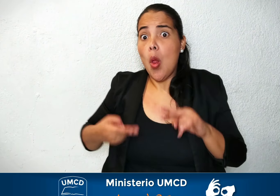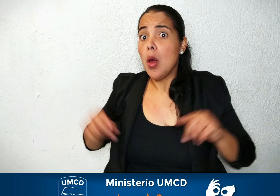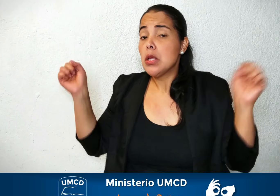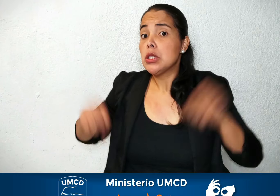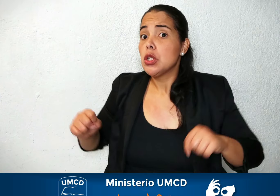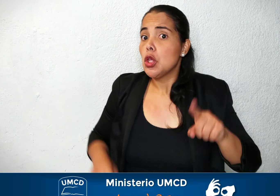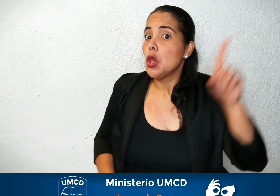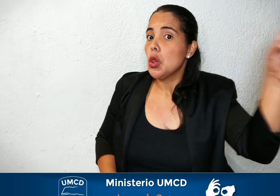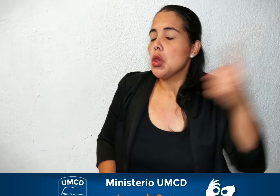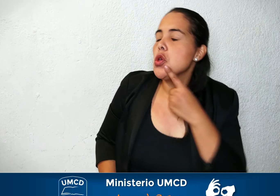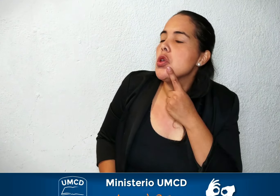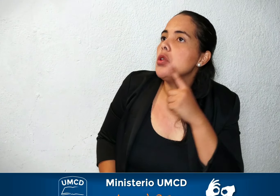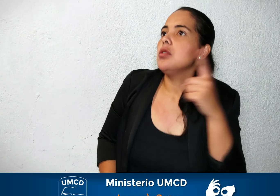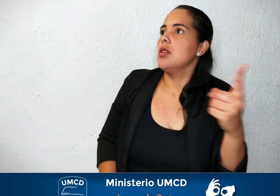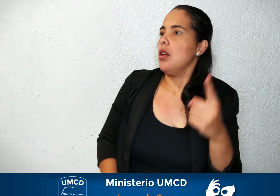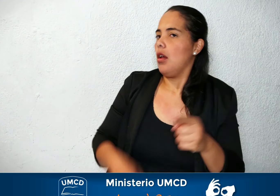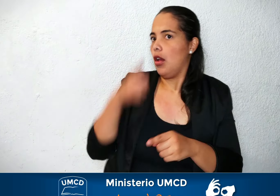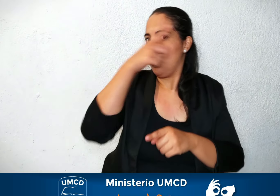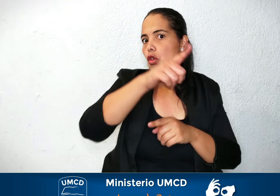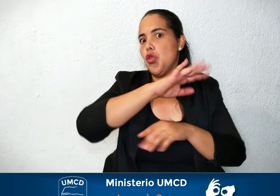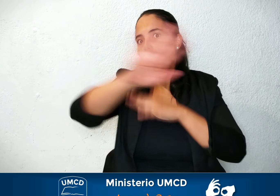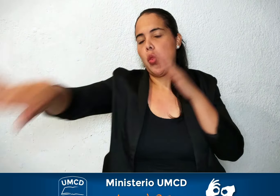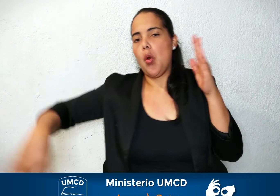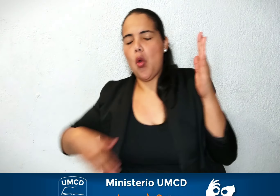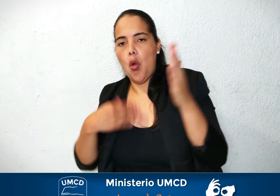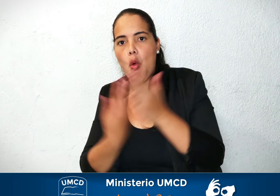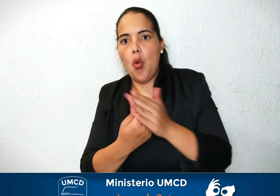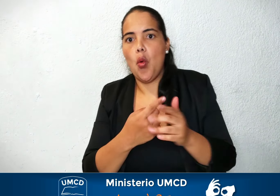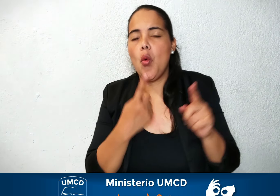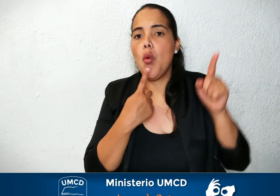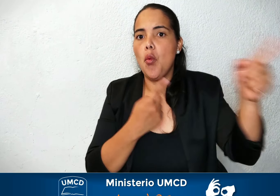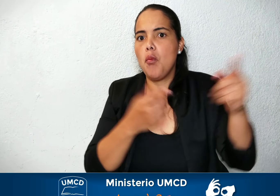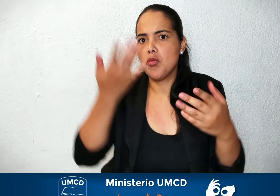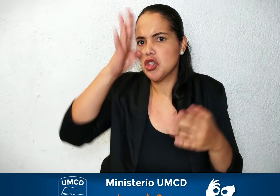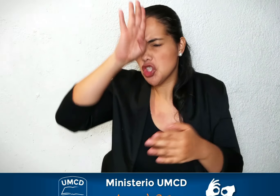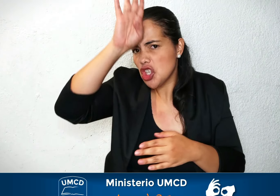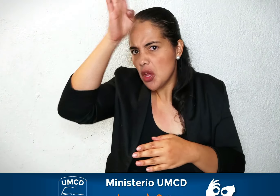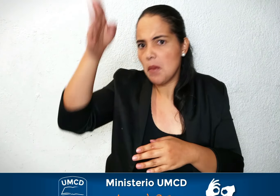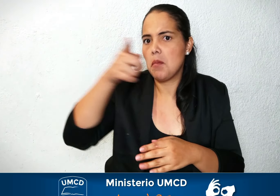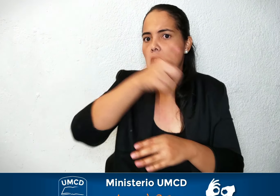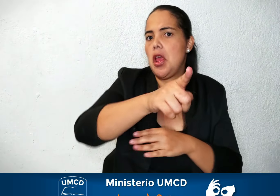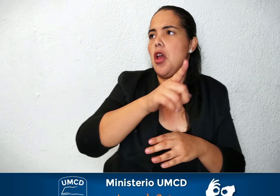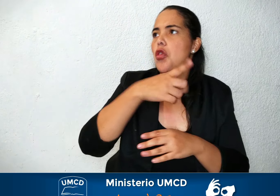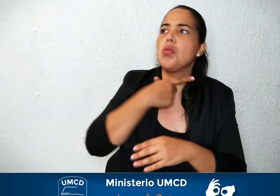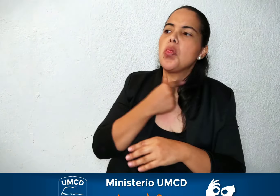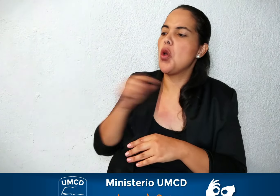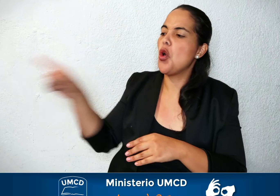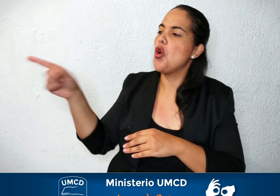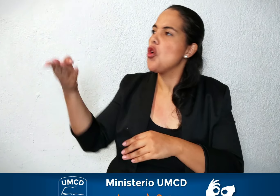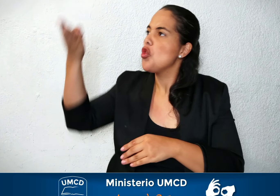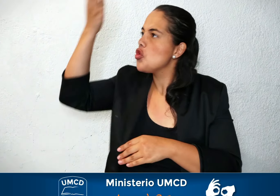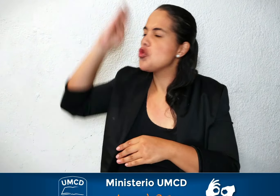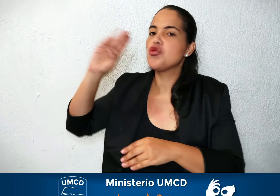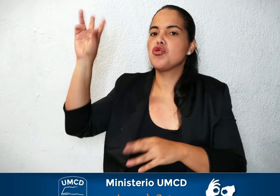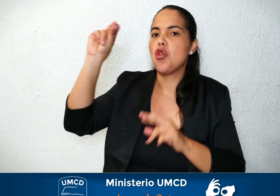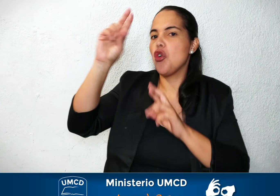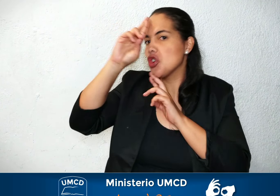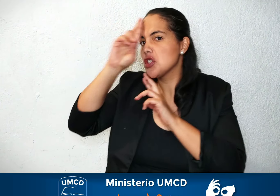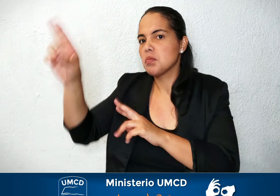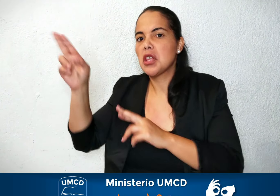le dice es de que él había negado, como leemos nosotros en Lucas, que estaba rechazando que se debe dar tributo a